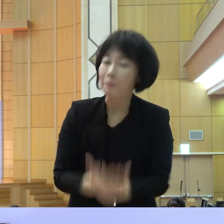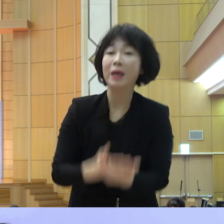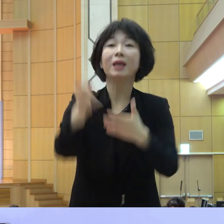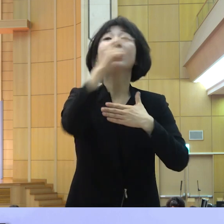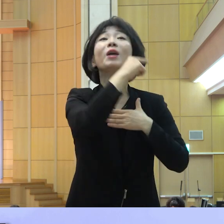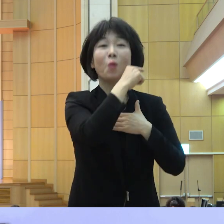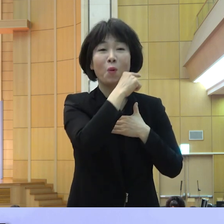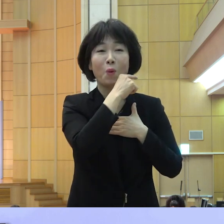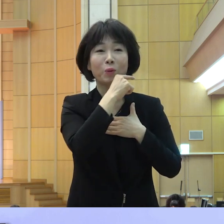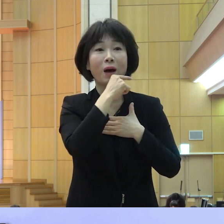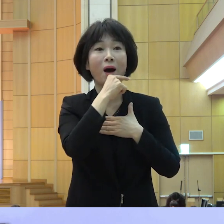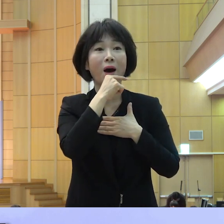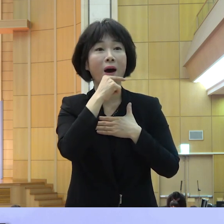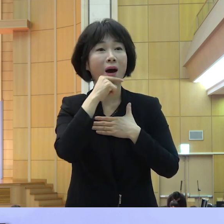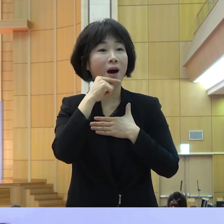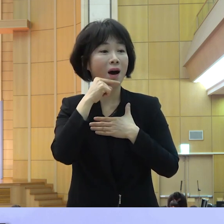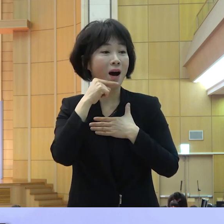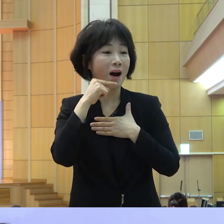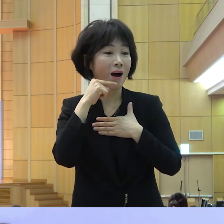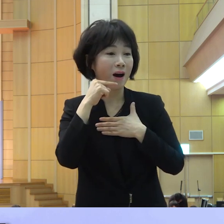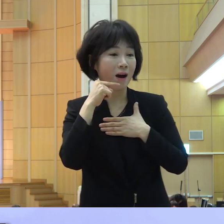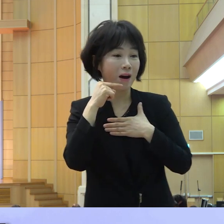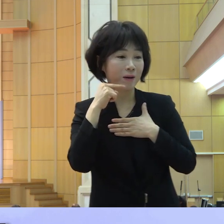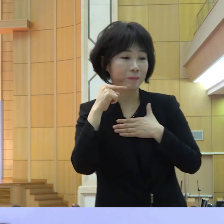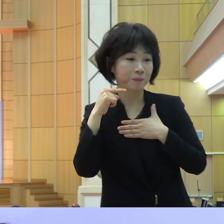귀중한 피로다